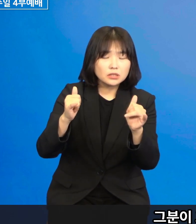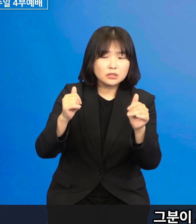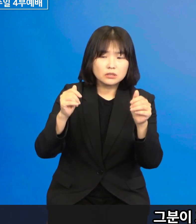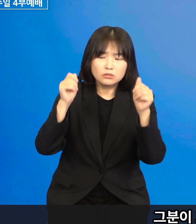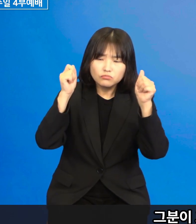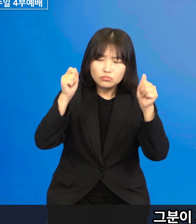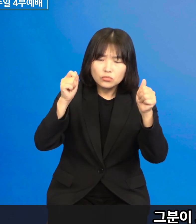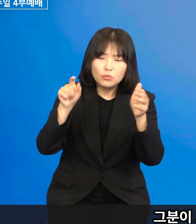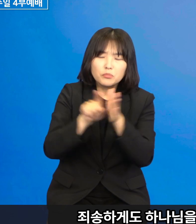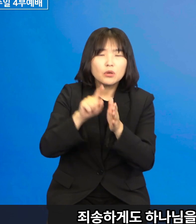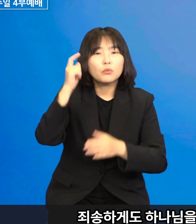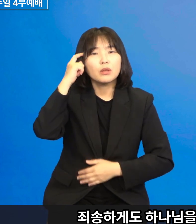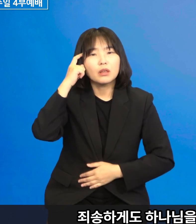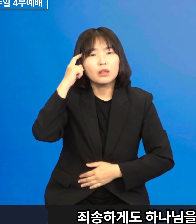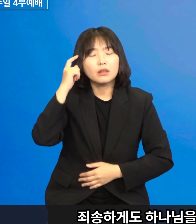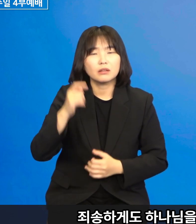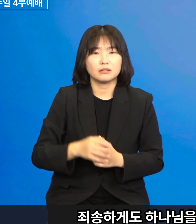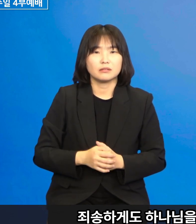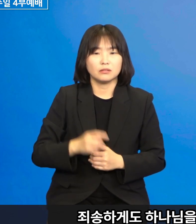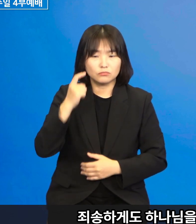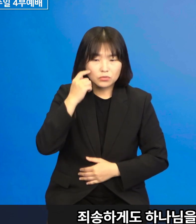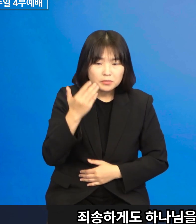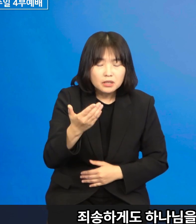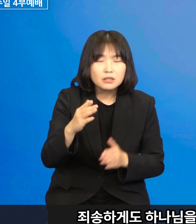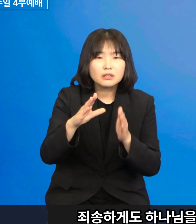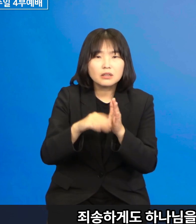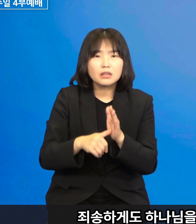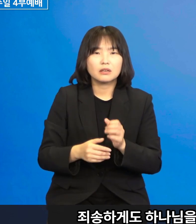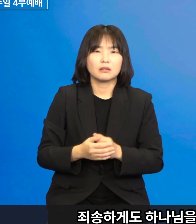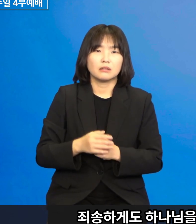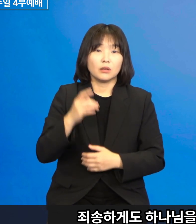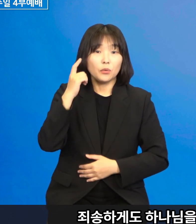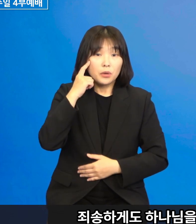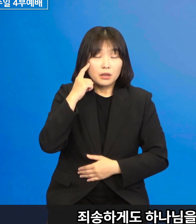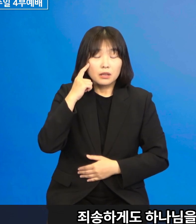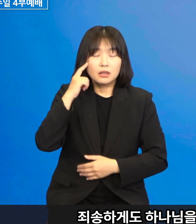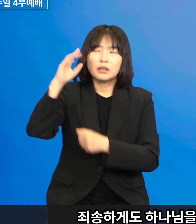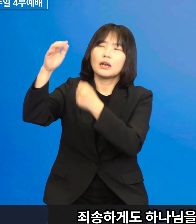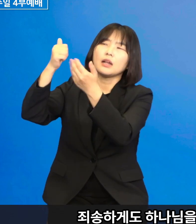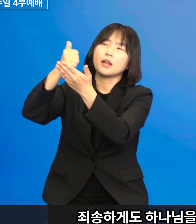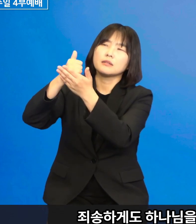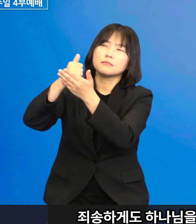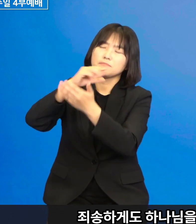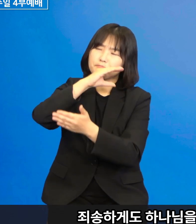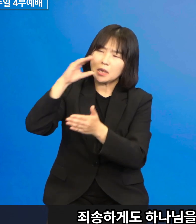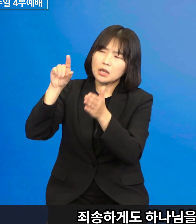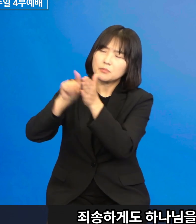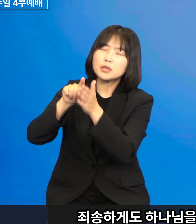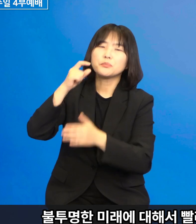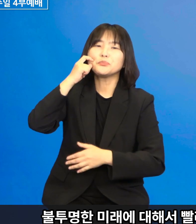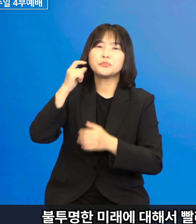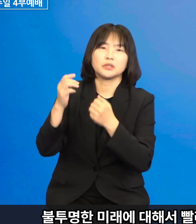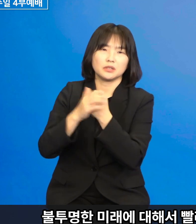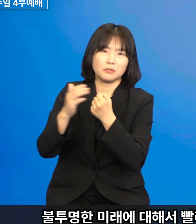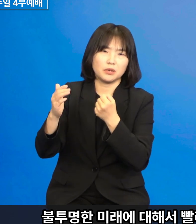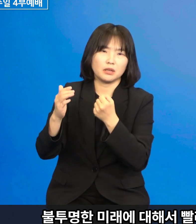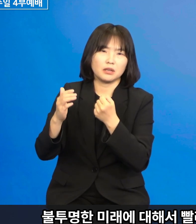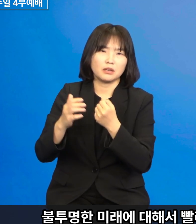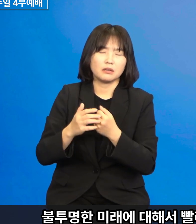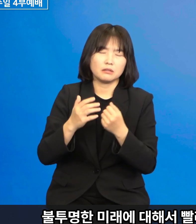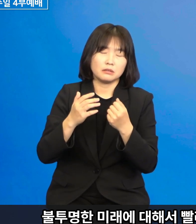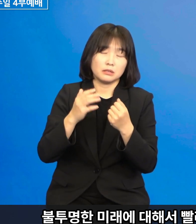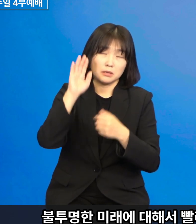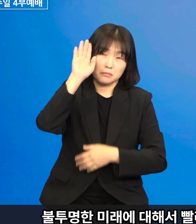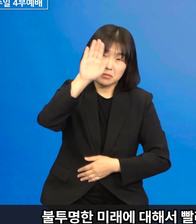물어봤더니 그분이 그러는 거예요. 죄송하게도 하나님을 제대로 믿지 못하기 때문에 불투명한